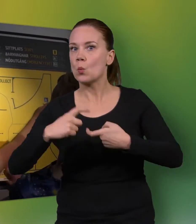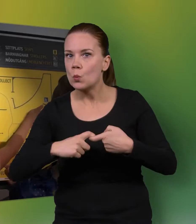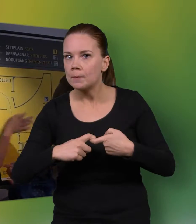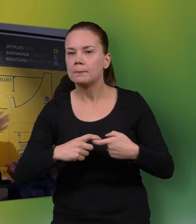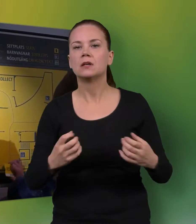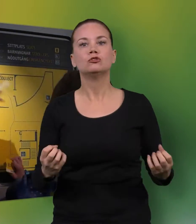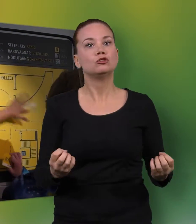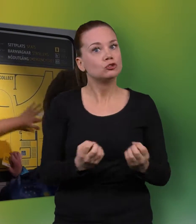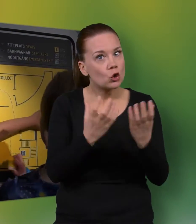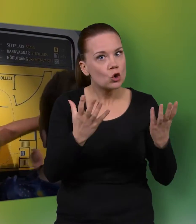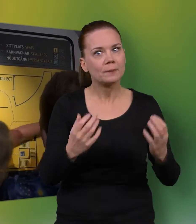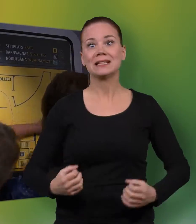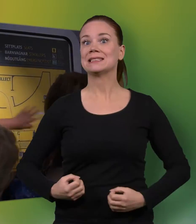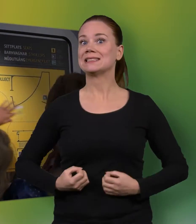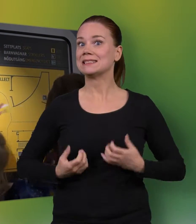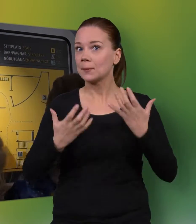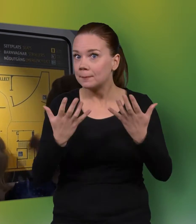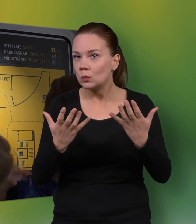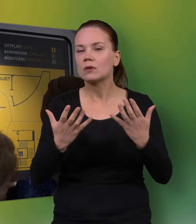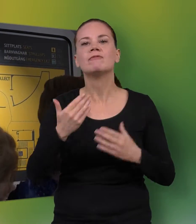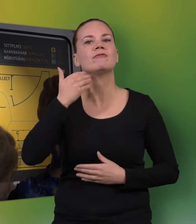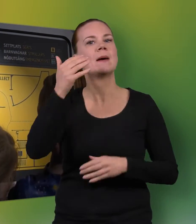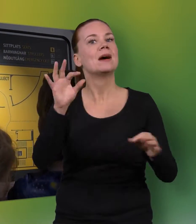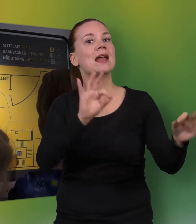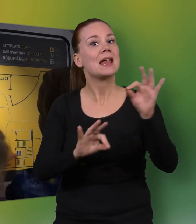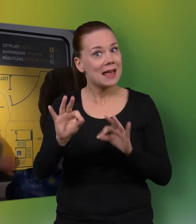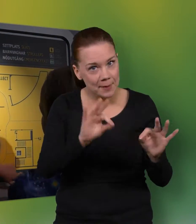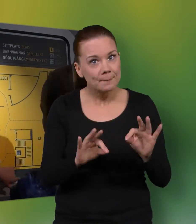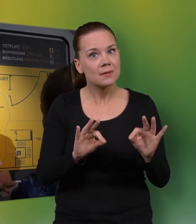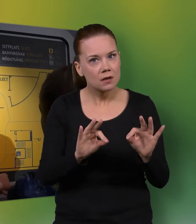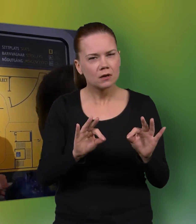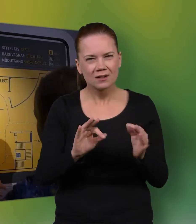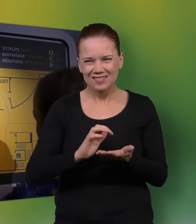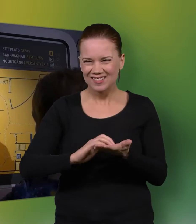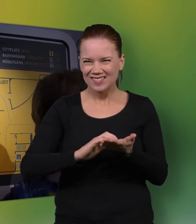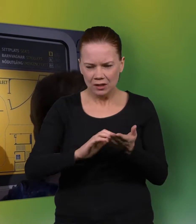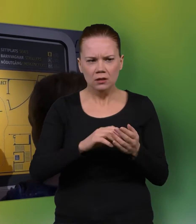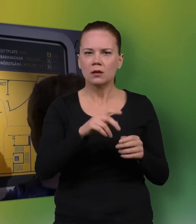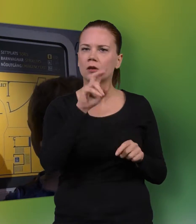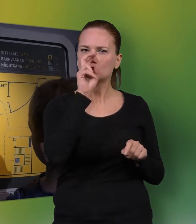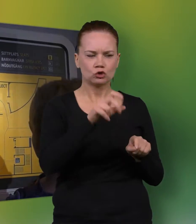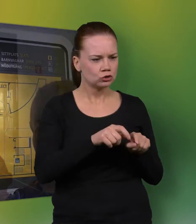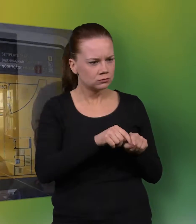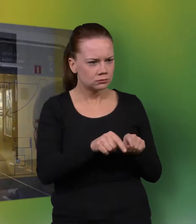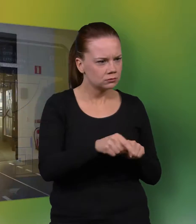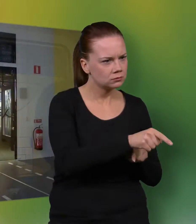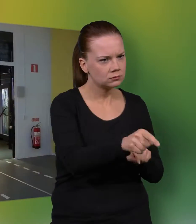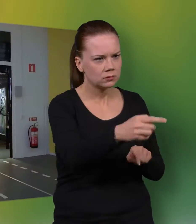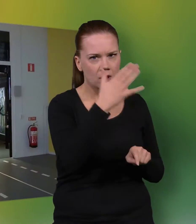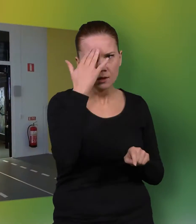koppla, skapa, inspiration och framtidslabb. Den taktila kartan visar spåren genom utställningen.